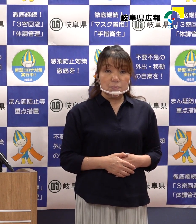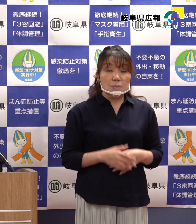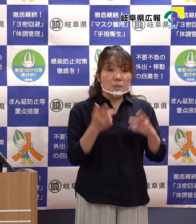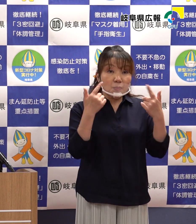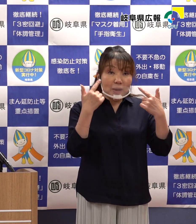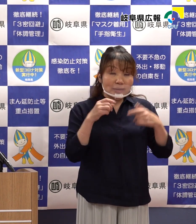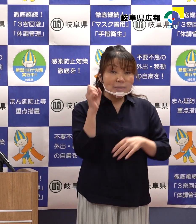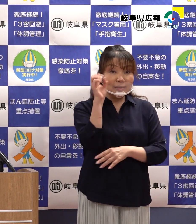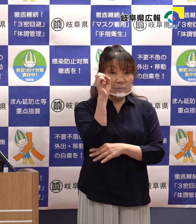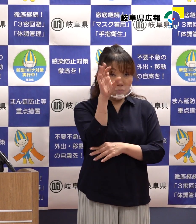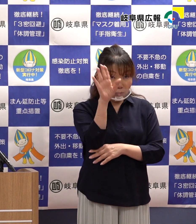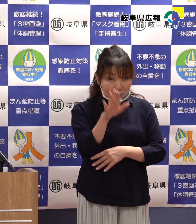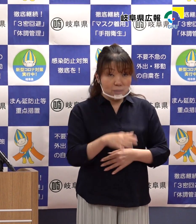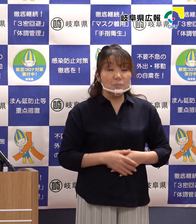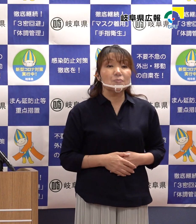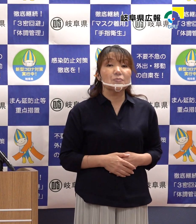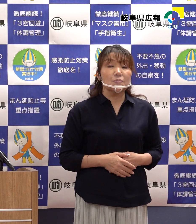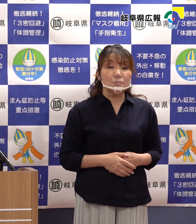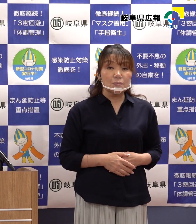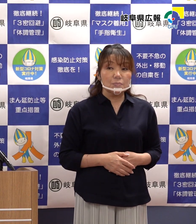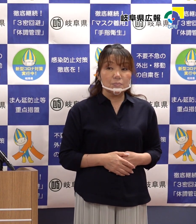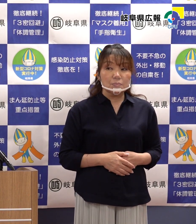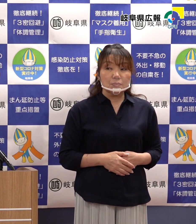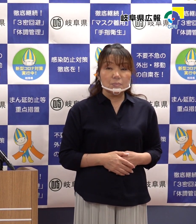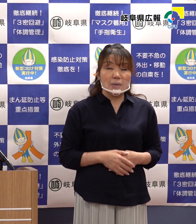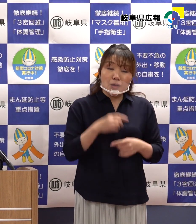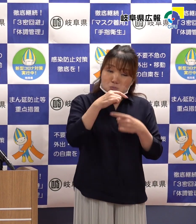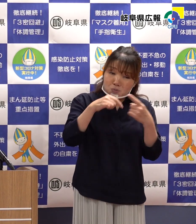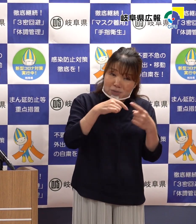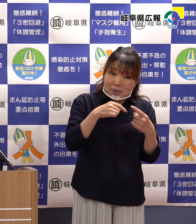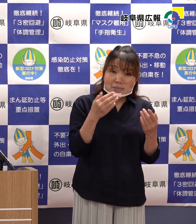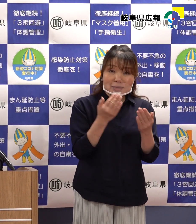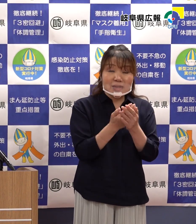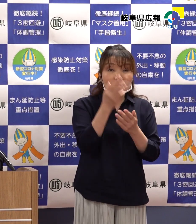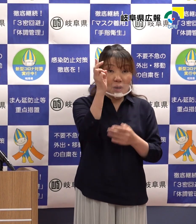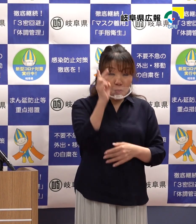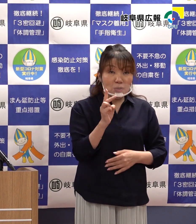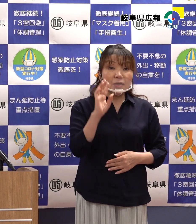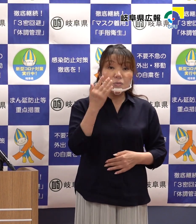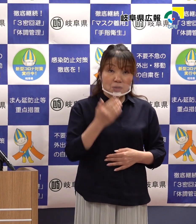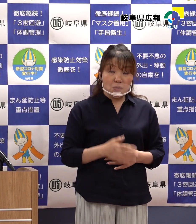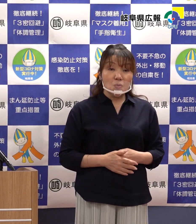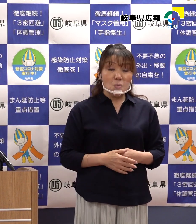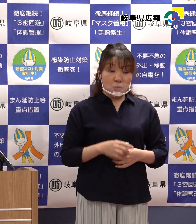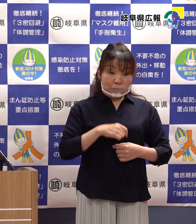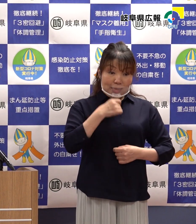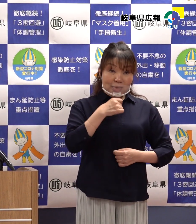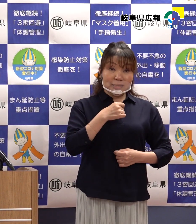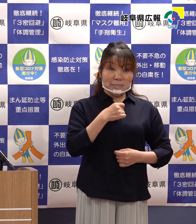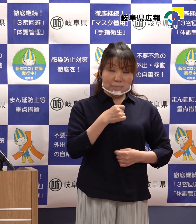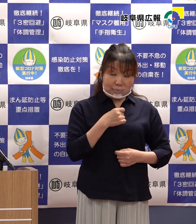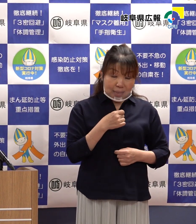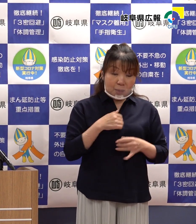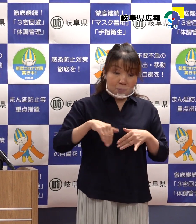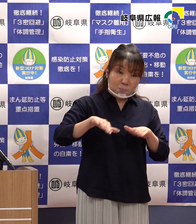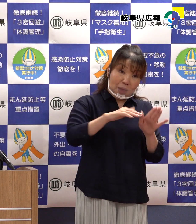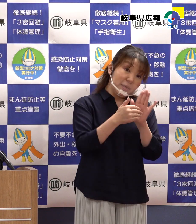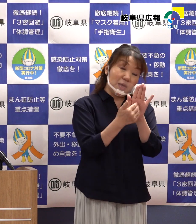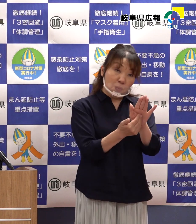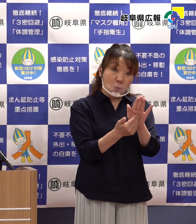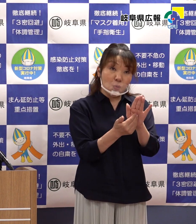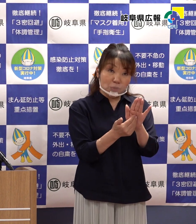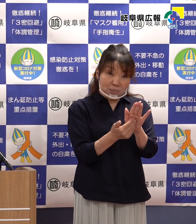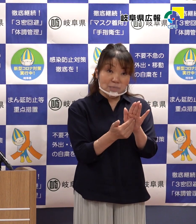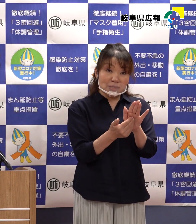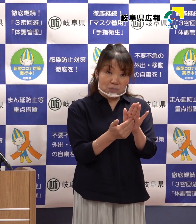毎日のように多少繰り返しかもしれないので、相手なんですが、正式なまん延防止措置の対象区